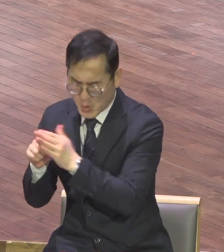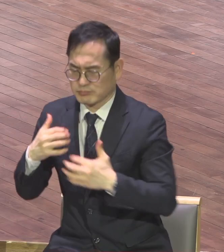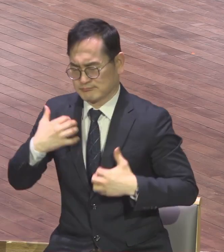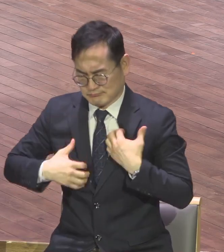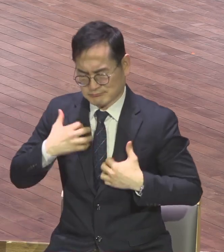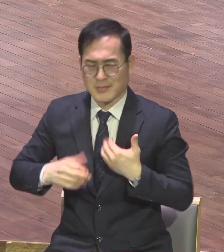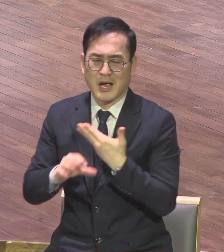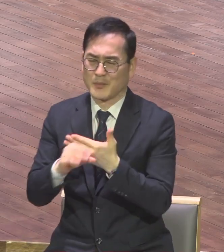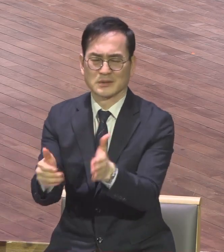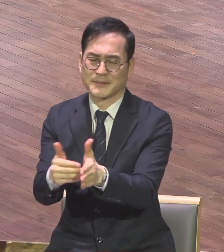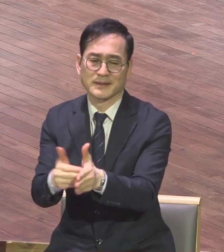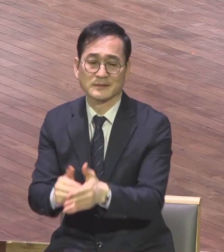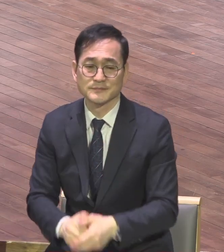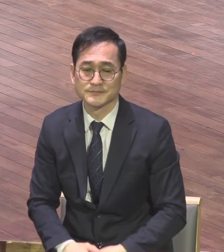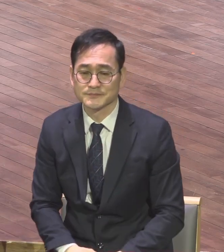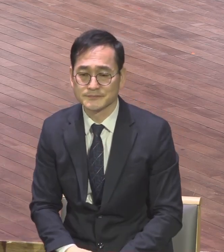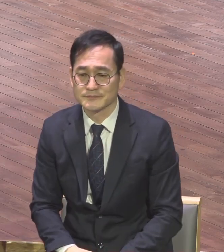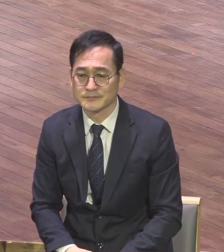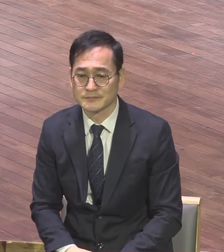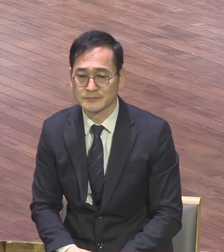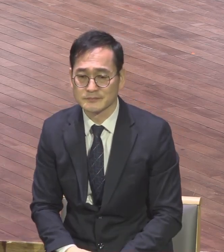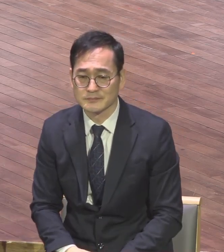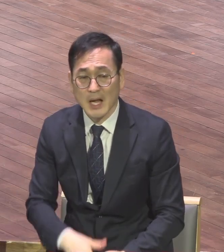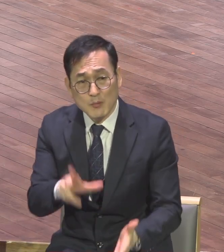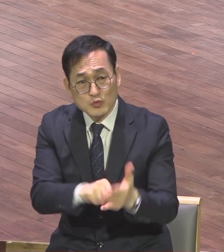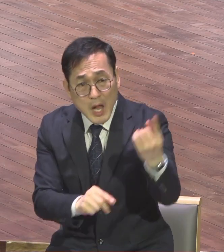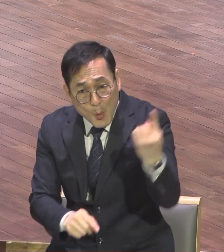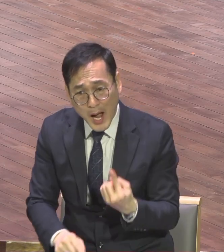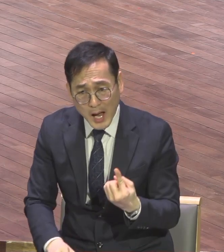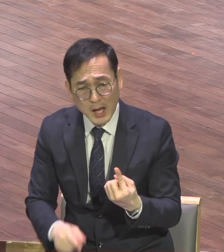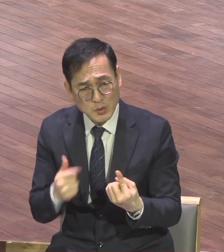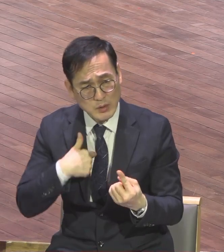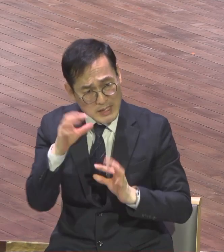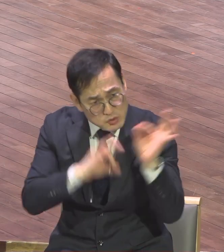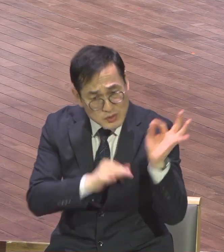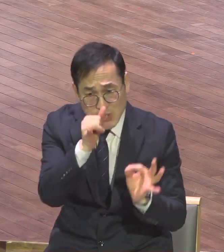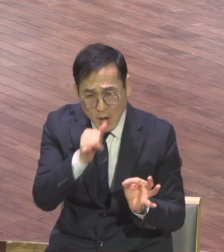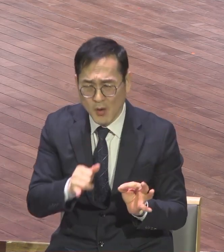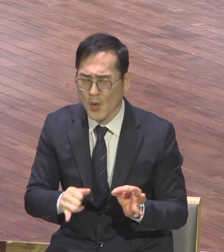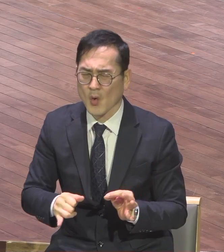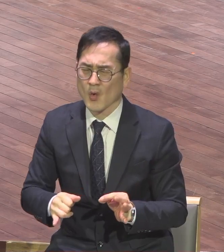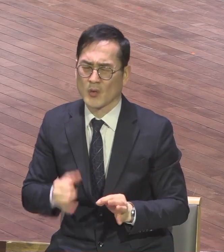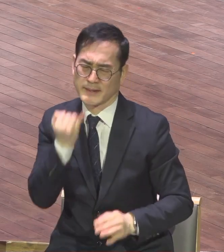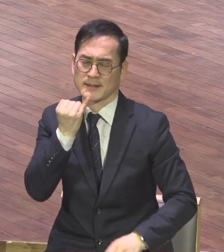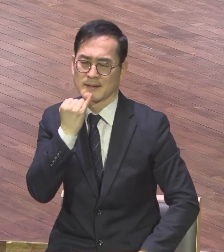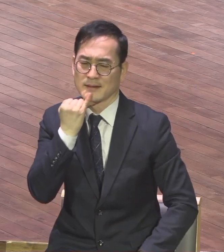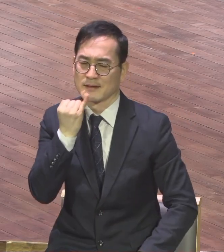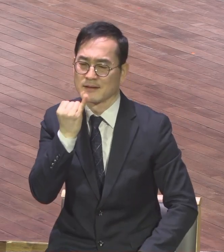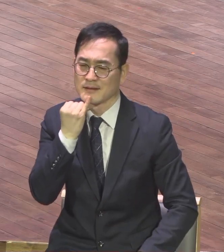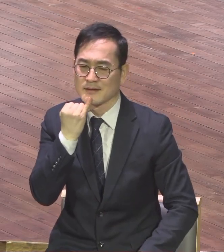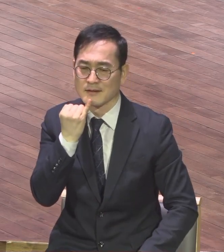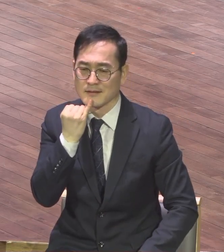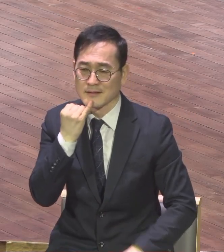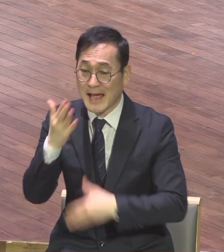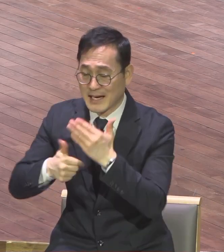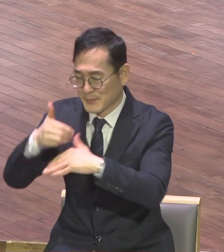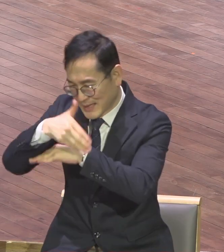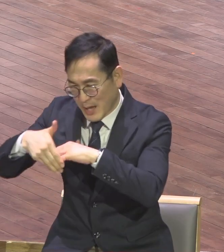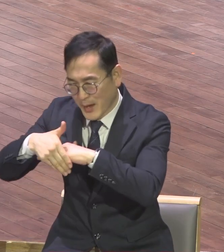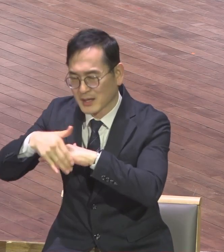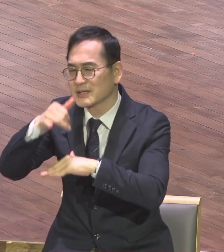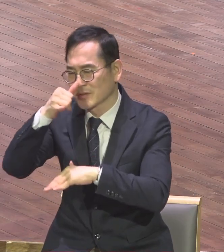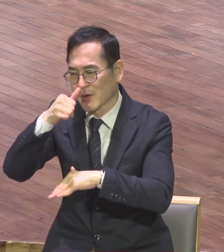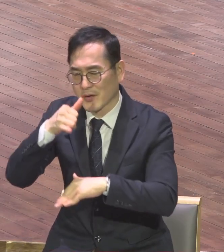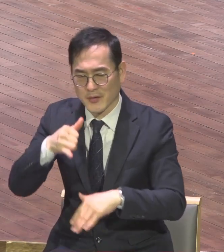됩니다. 문제 또 오면요. 상관없이 하나님 인도하십니다. 문제 속에는 하나님 절대 계획이 분명히 있습니다.